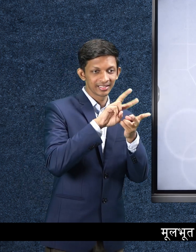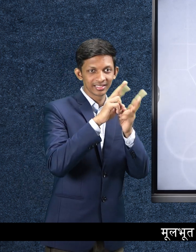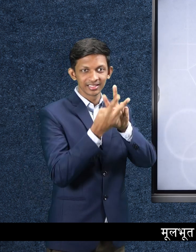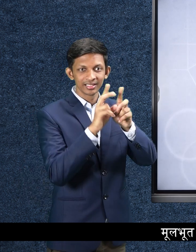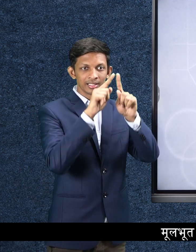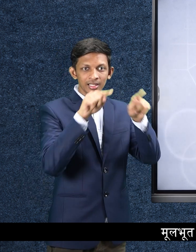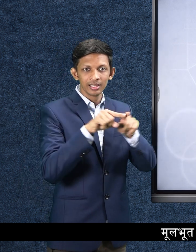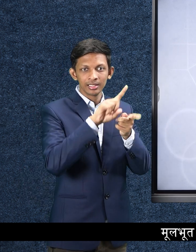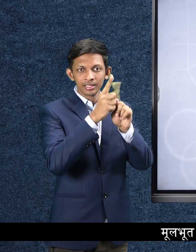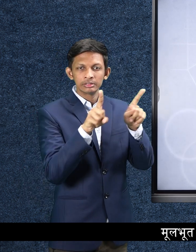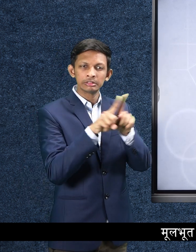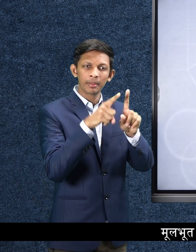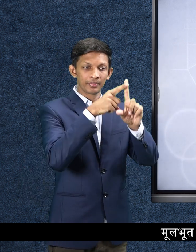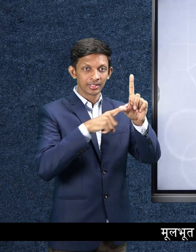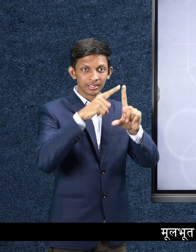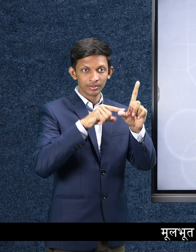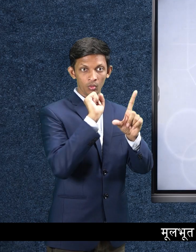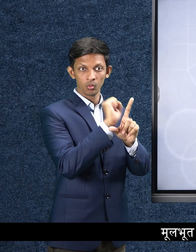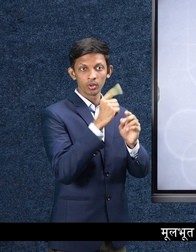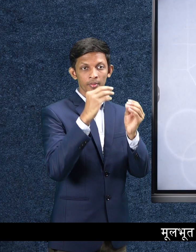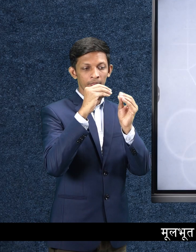मूलभूत अनुपातिकता प्रमेयाचा विपर्यास.